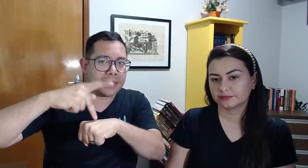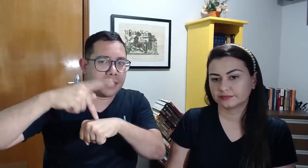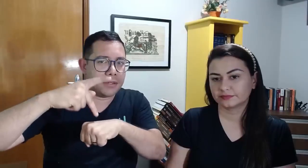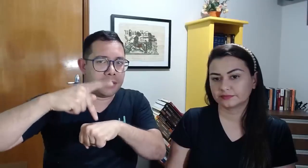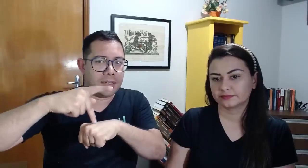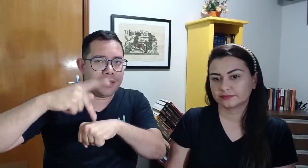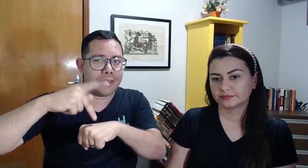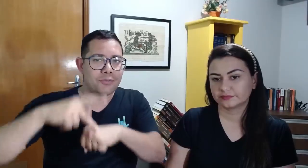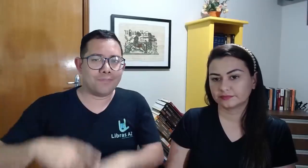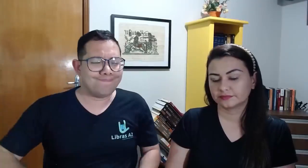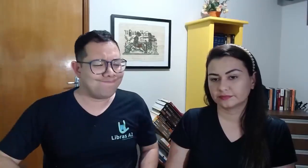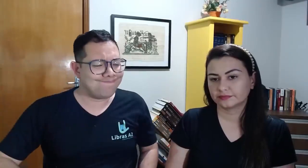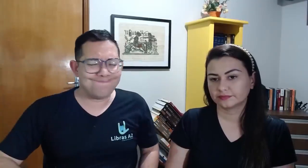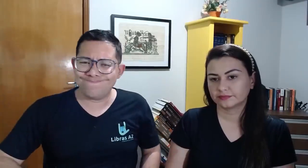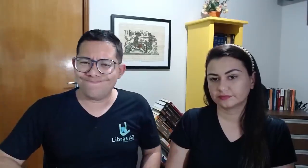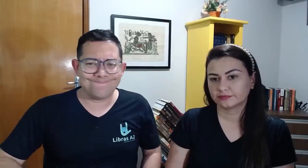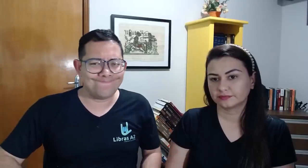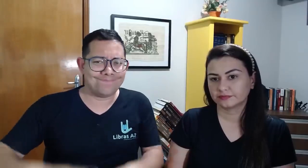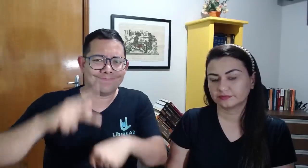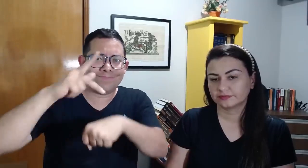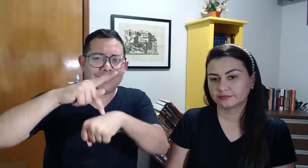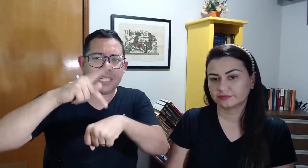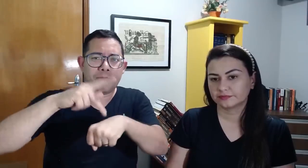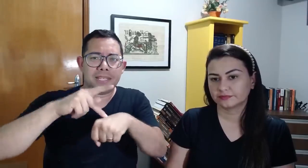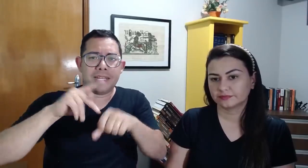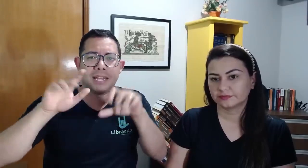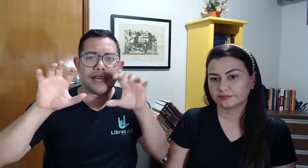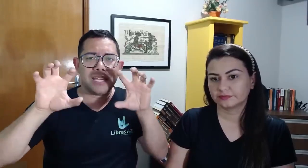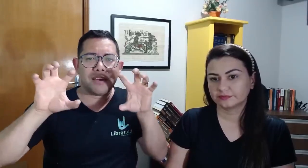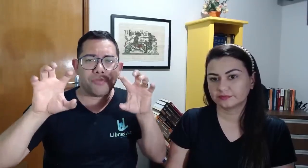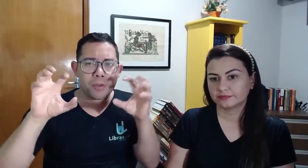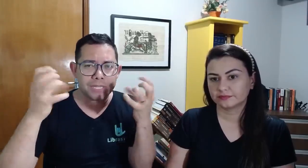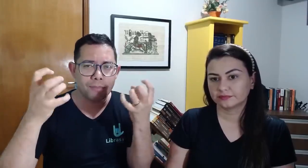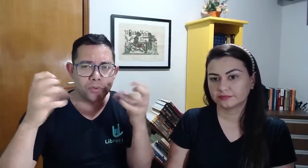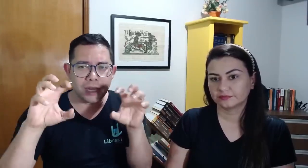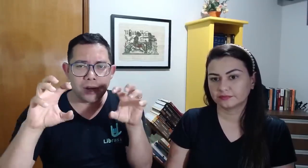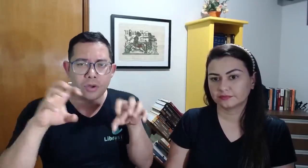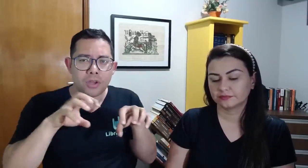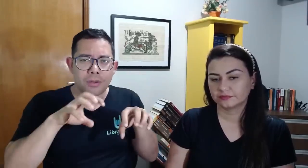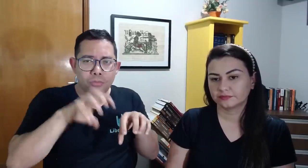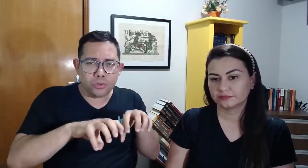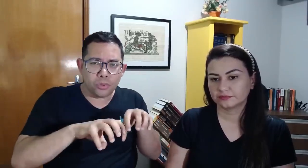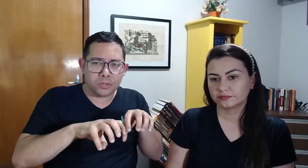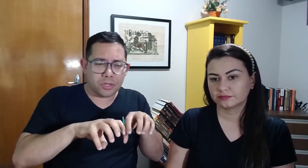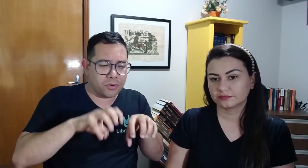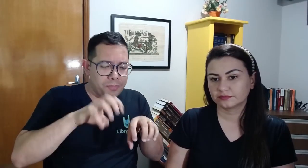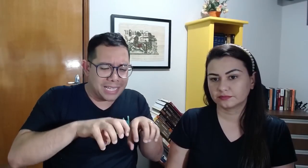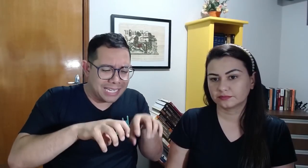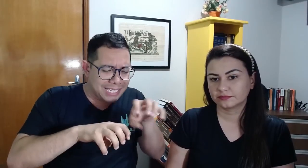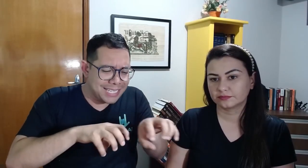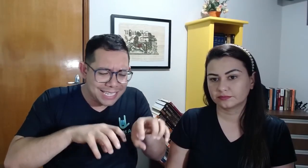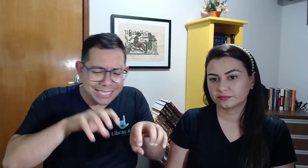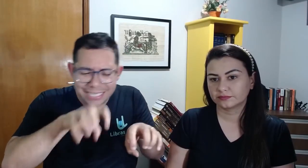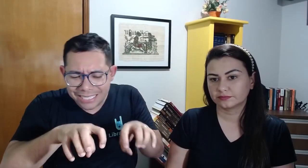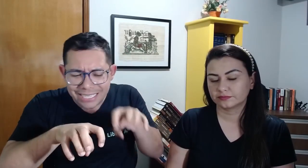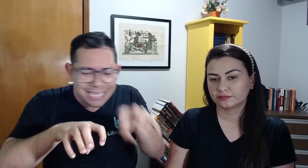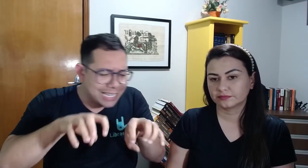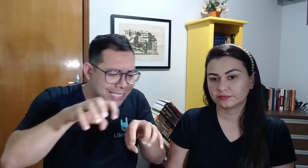pedra. Então ela falou, tinha pedra. E aí a forma da mão dela, ó, mudou. Então ela falou, pedra aqui, aqui, aqui,